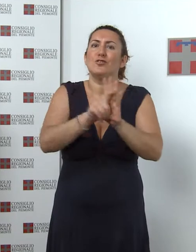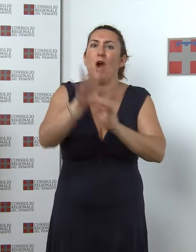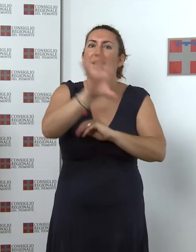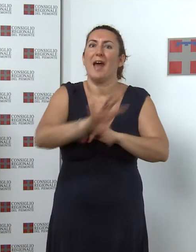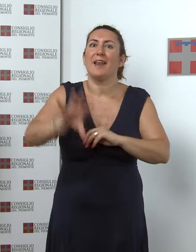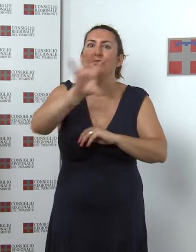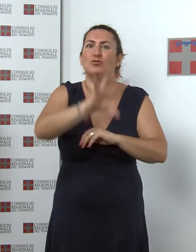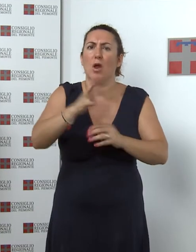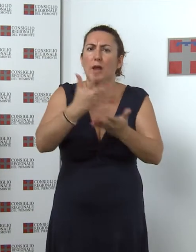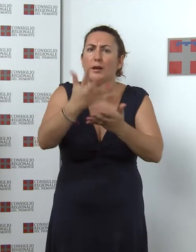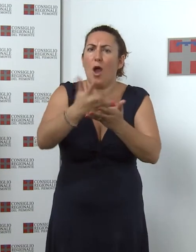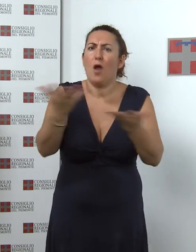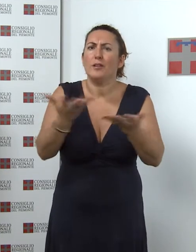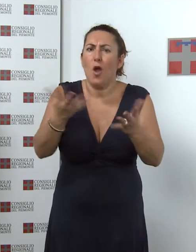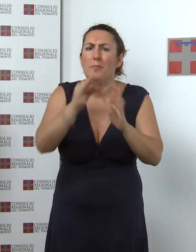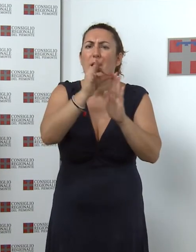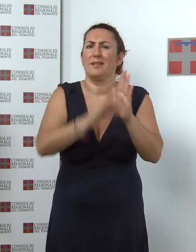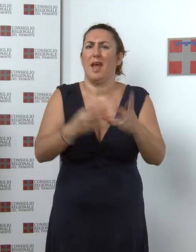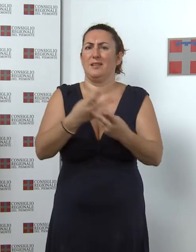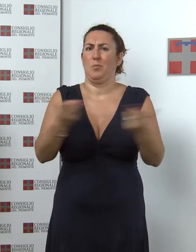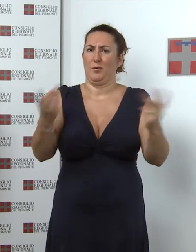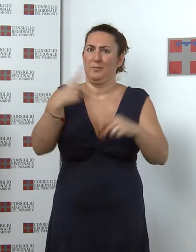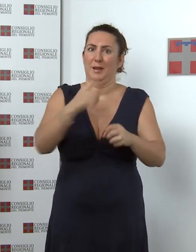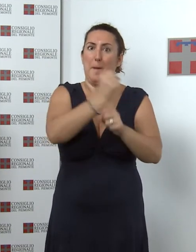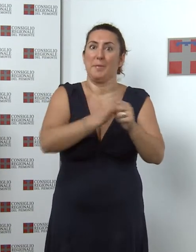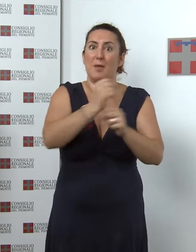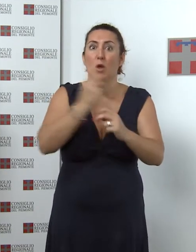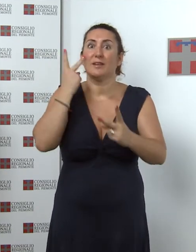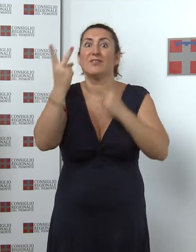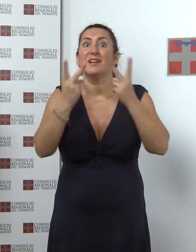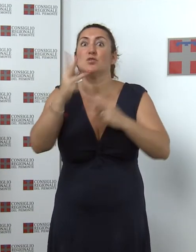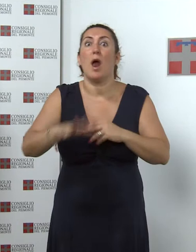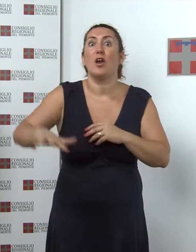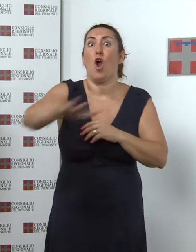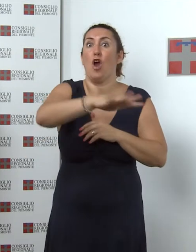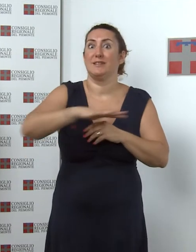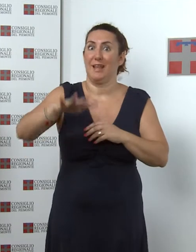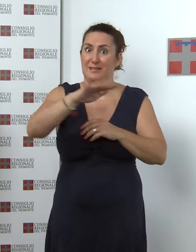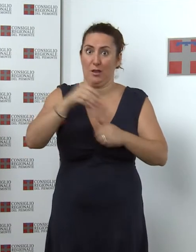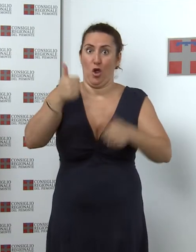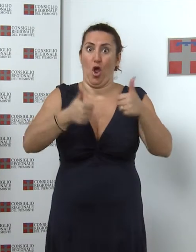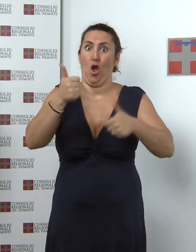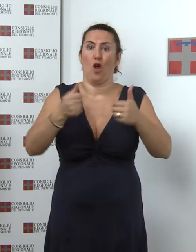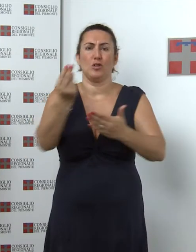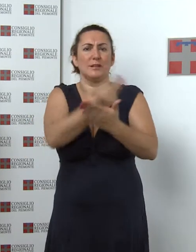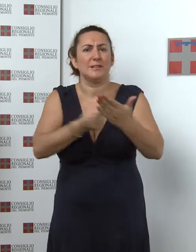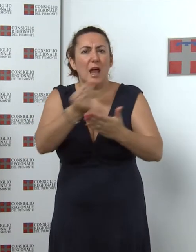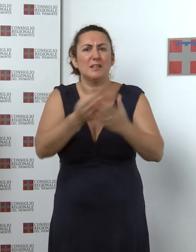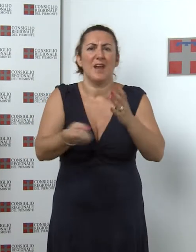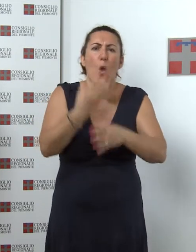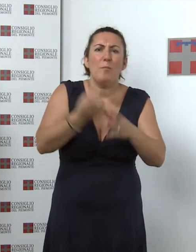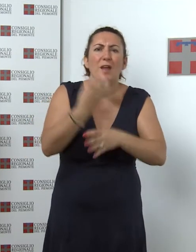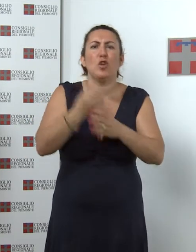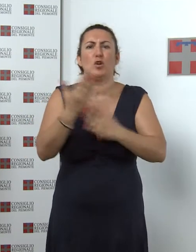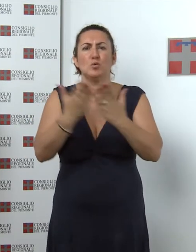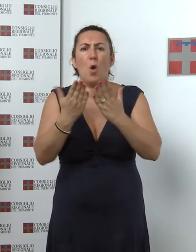attraverso i dati pubblici è l'obiettivo di Piemonte Visual Contest, concorso per designer, sviluppatori, scuole e aziende,